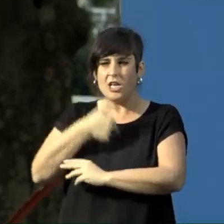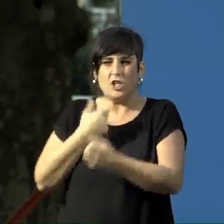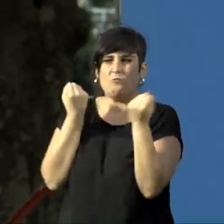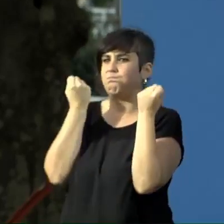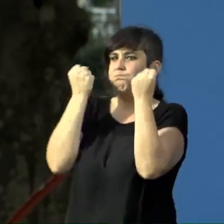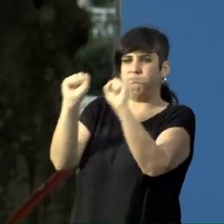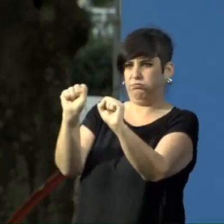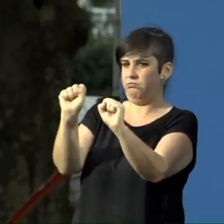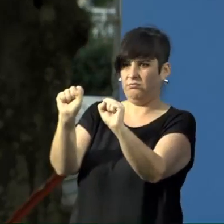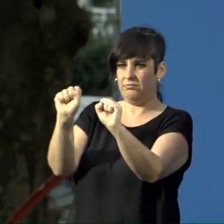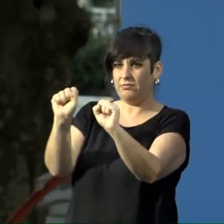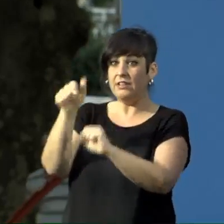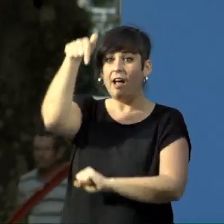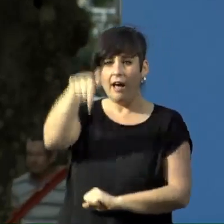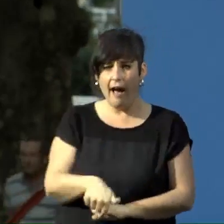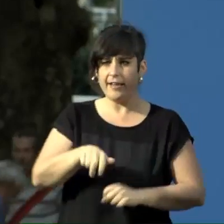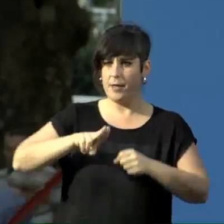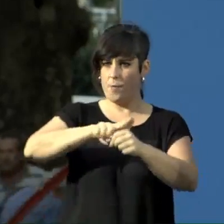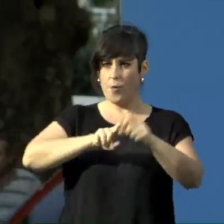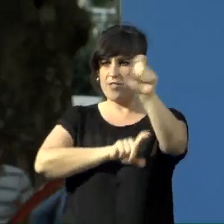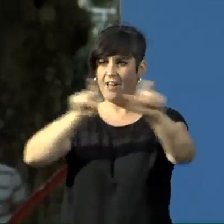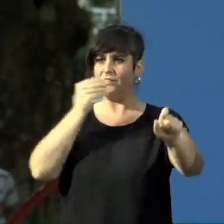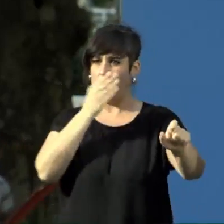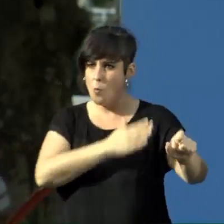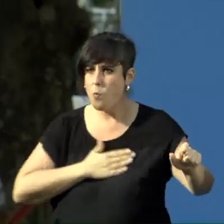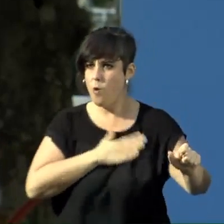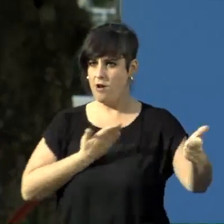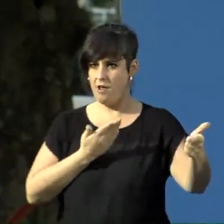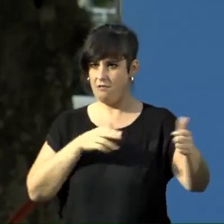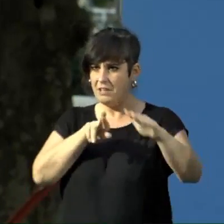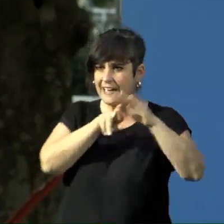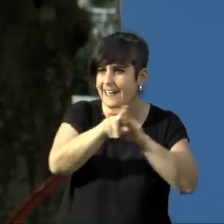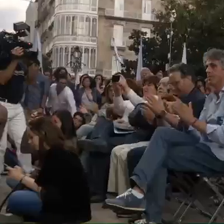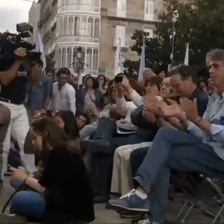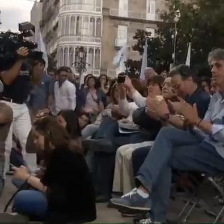esta provincia chea de boa xente, de recursos,